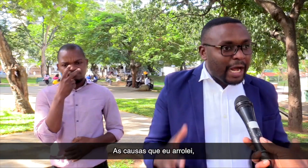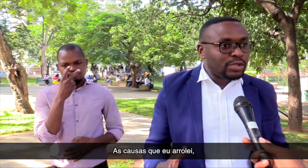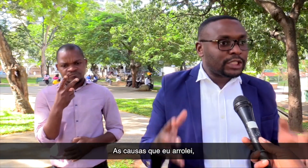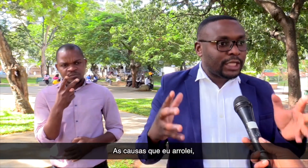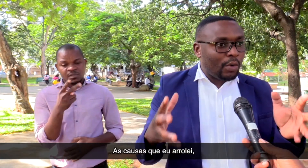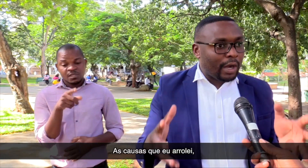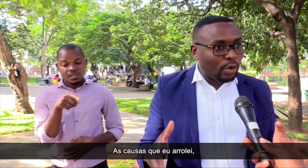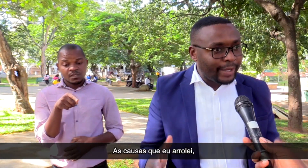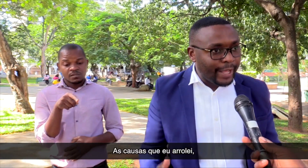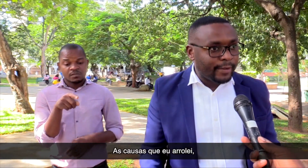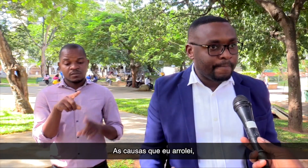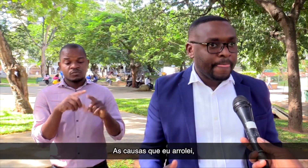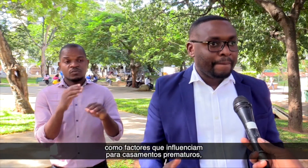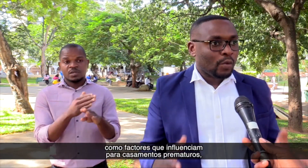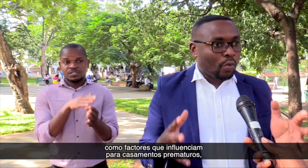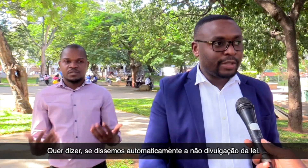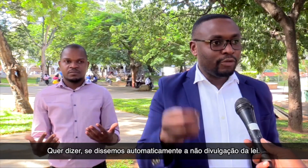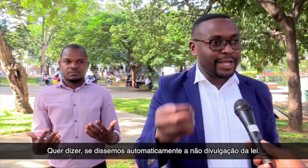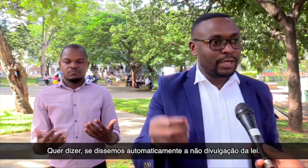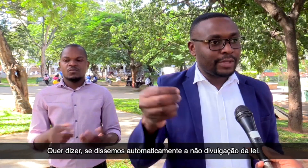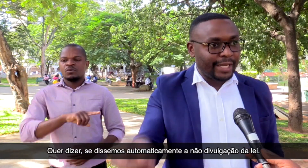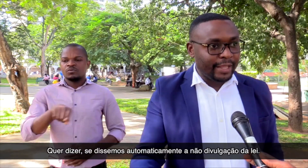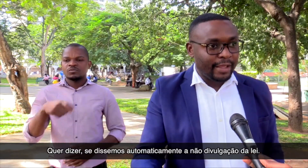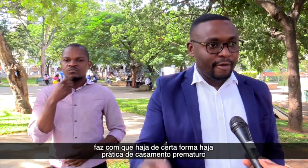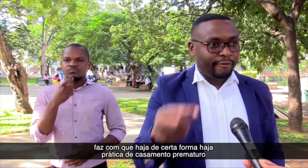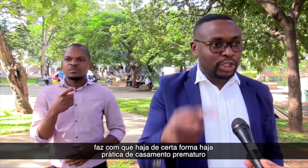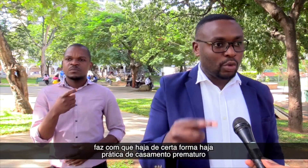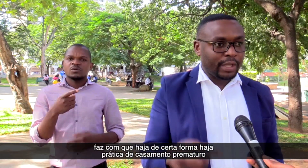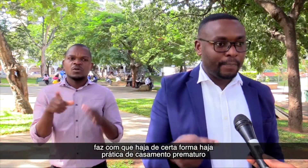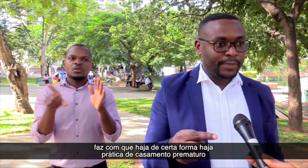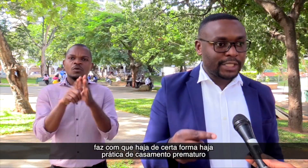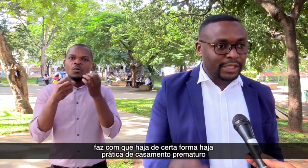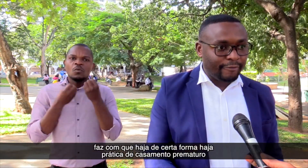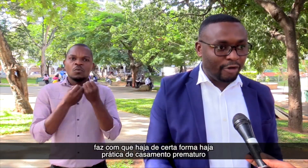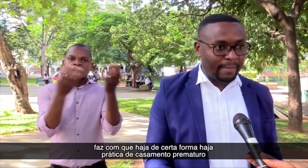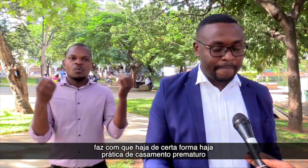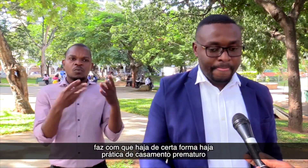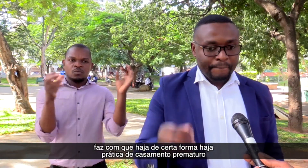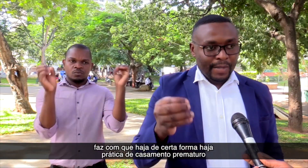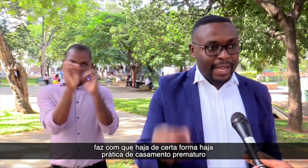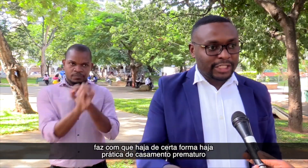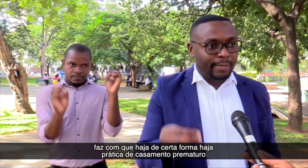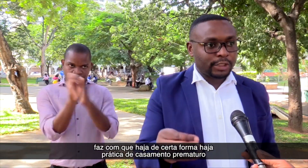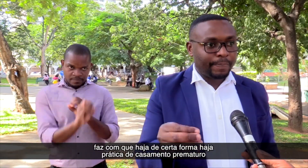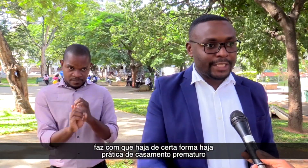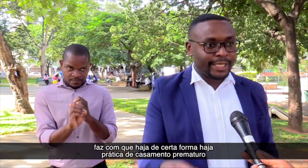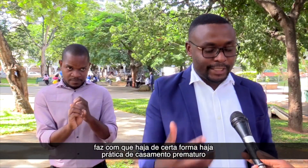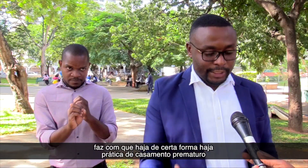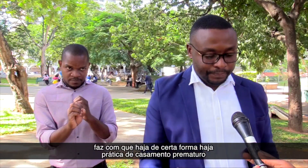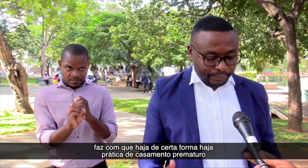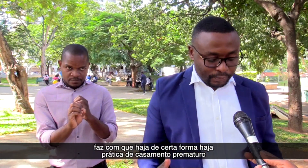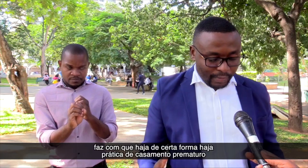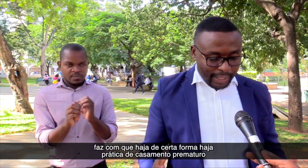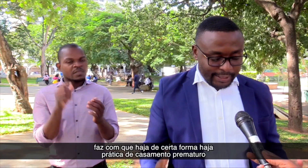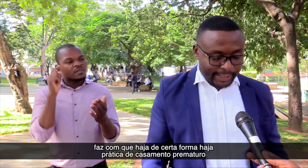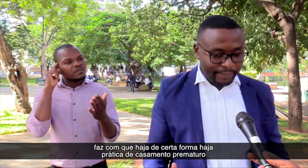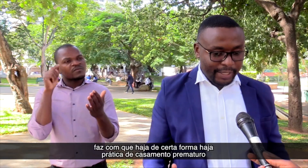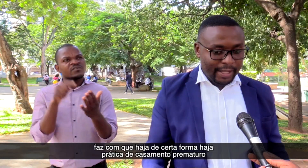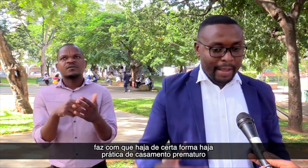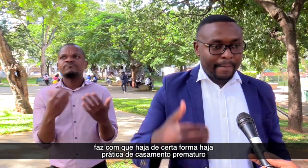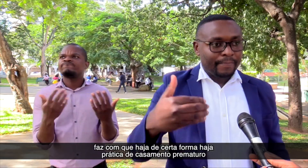As causas que eu arrolei como fatores que influenciam para a ocorrência dos casamentos prematuros também podem